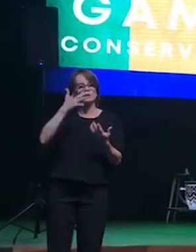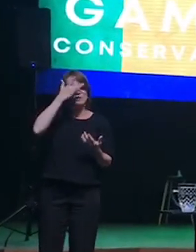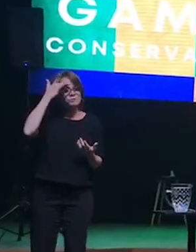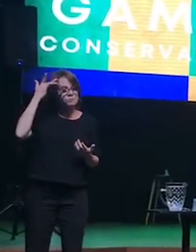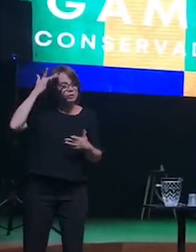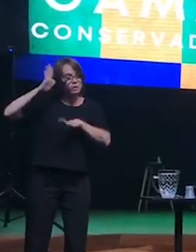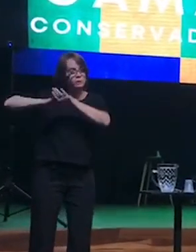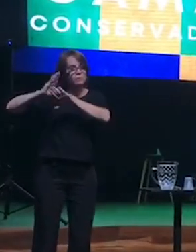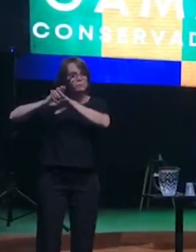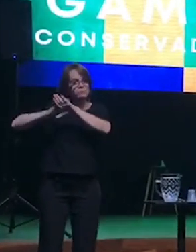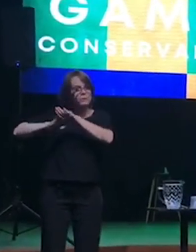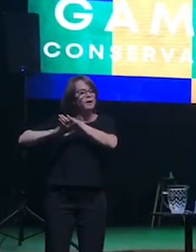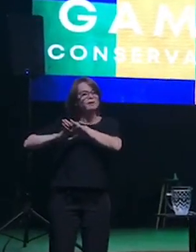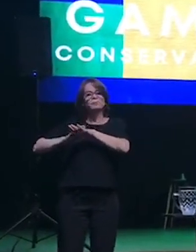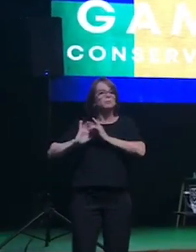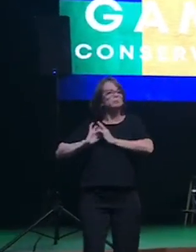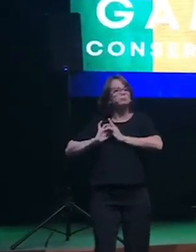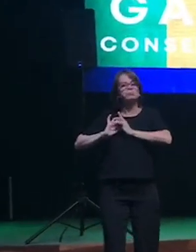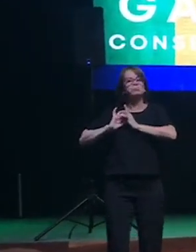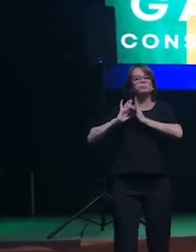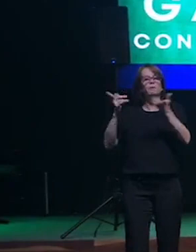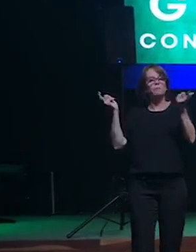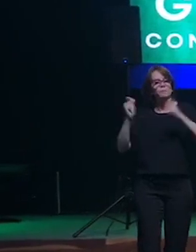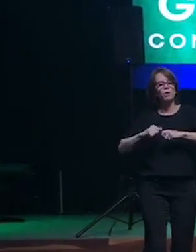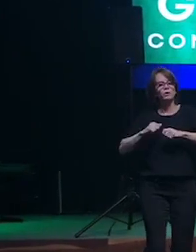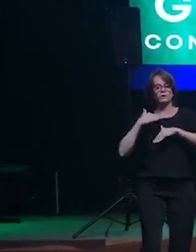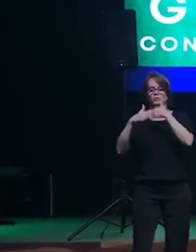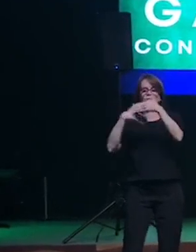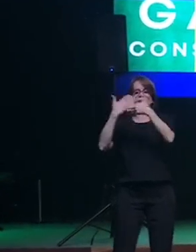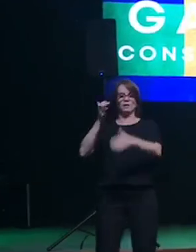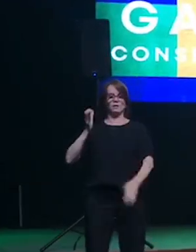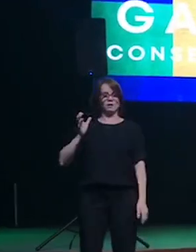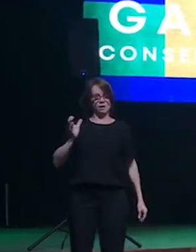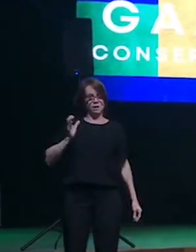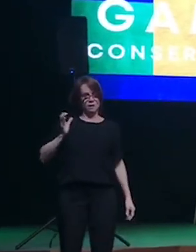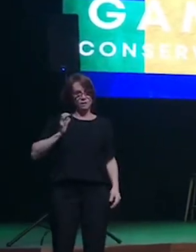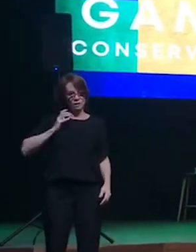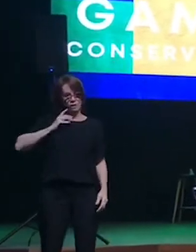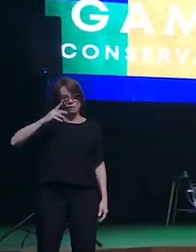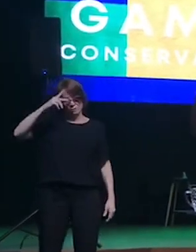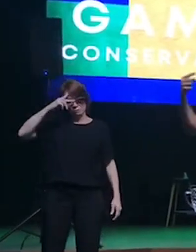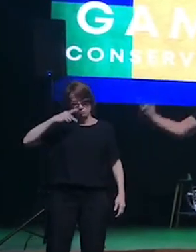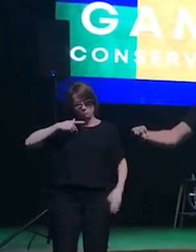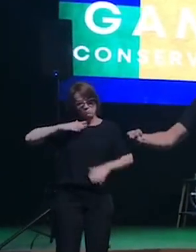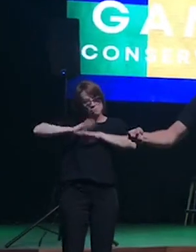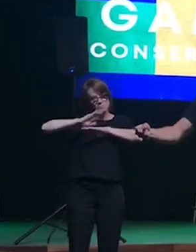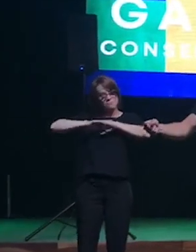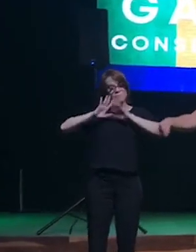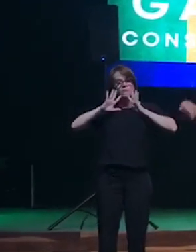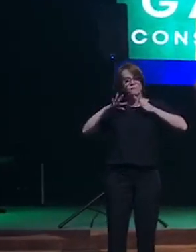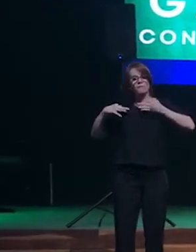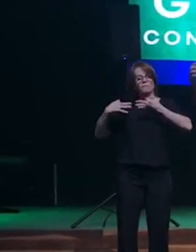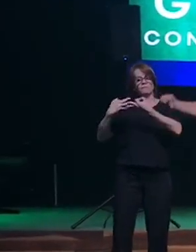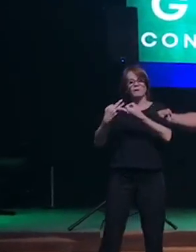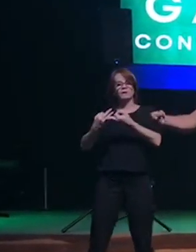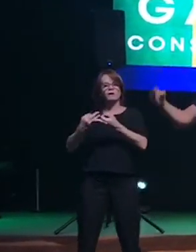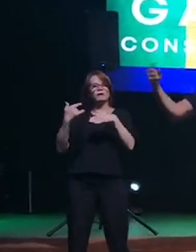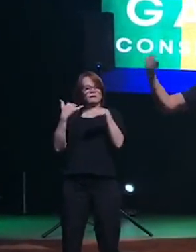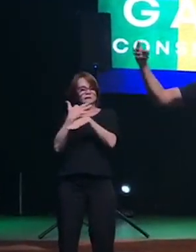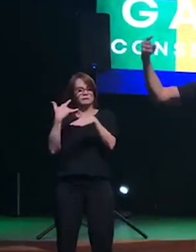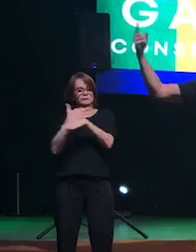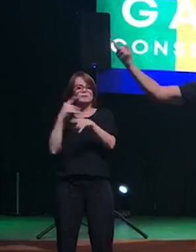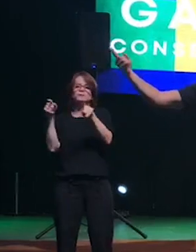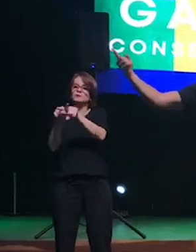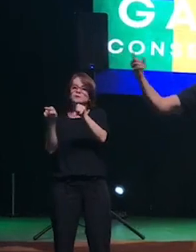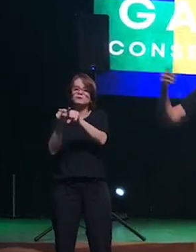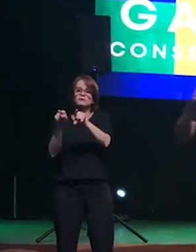livre iniciativa, prosperar e enriquecer. Enriquecer a si mesmas, as suas famílias, as suas cidades